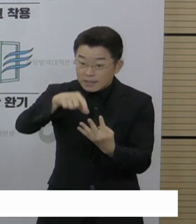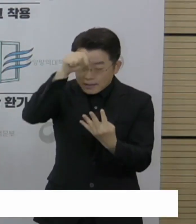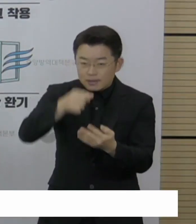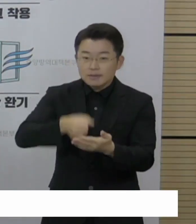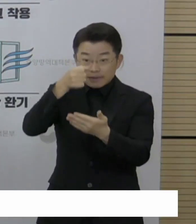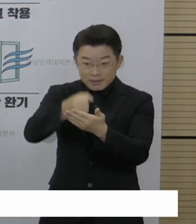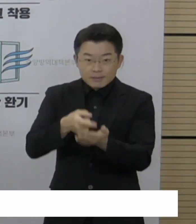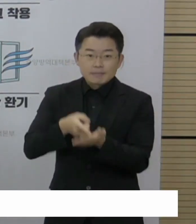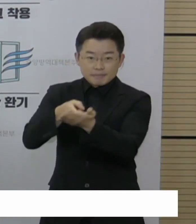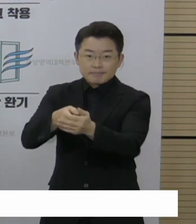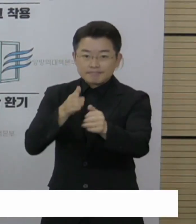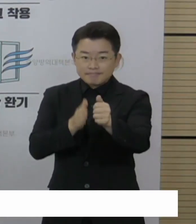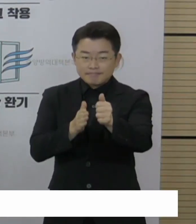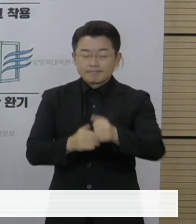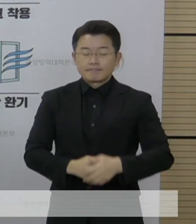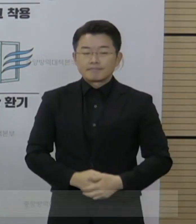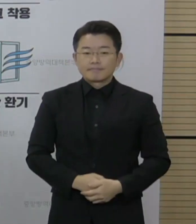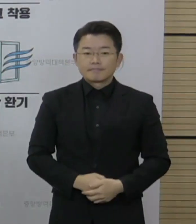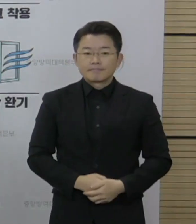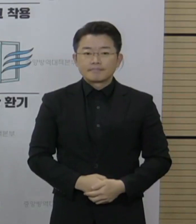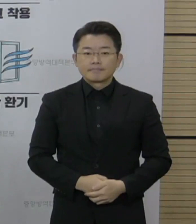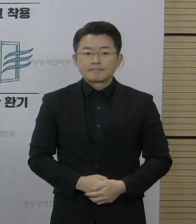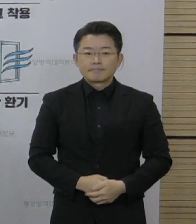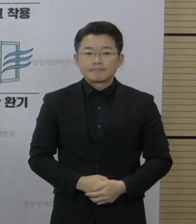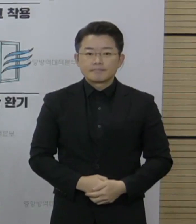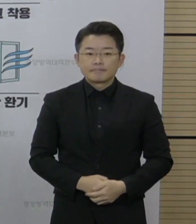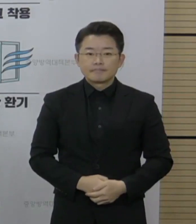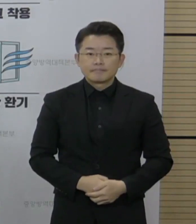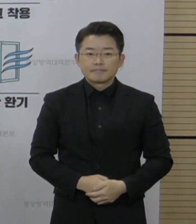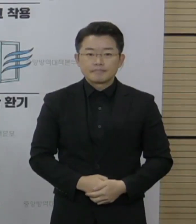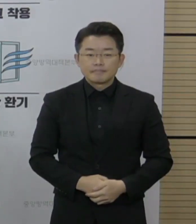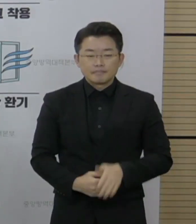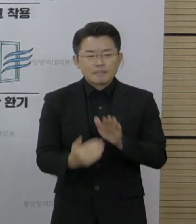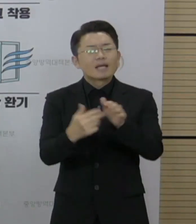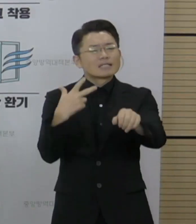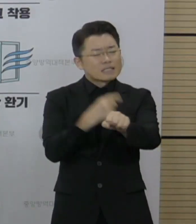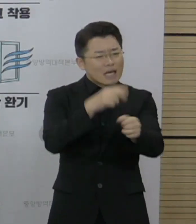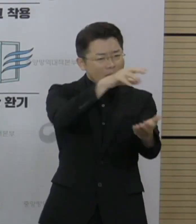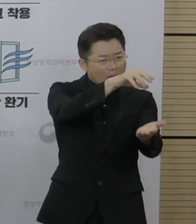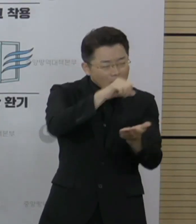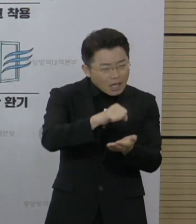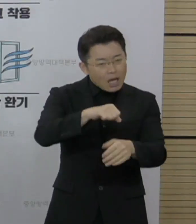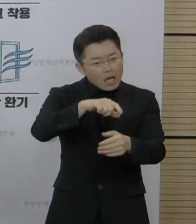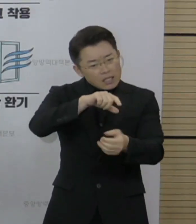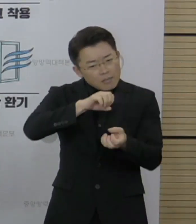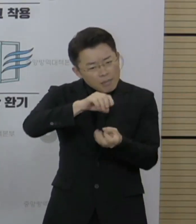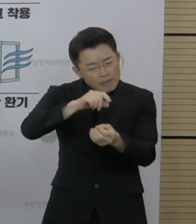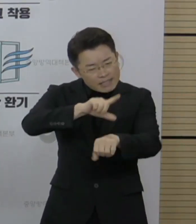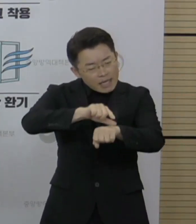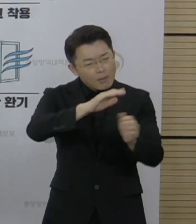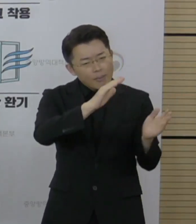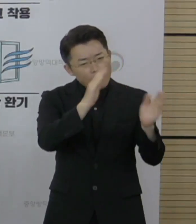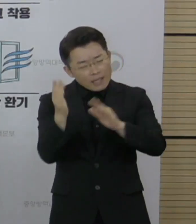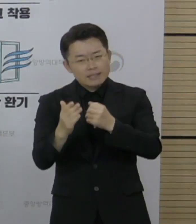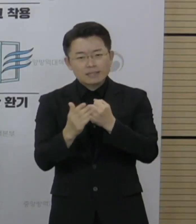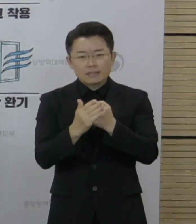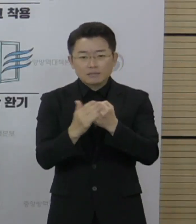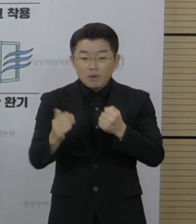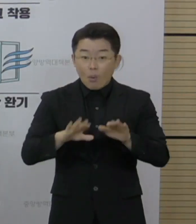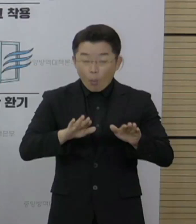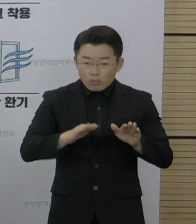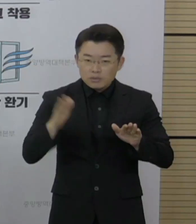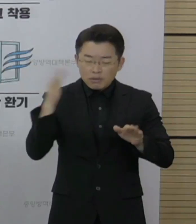예약하시면 됩니다 다만 그 백신 배송 1 정도가 감안하여 오늘 부터 예약이 가능한 날짜는